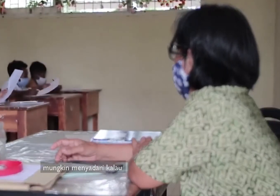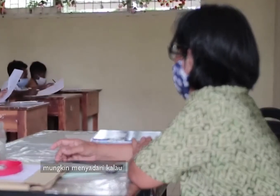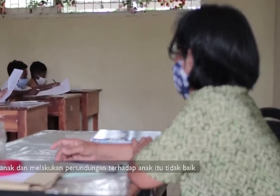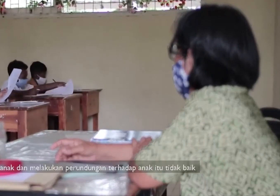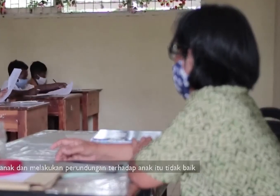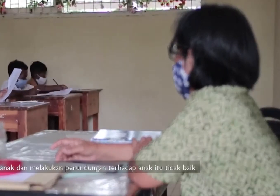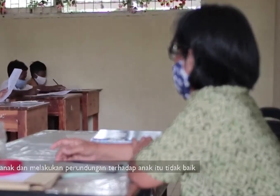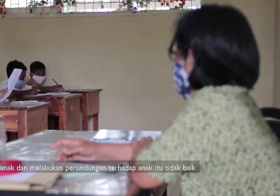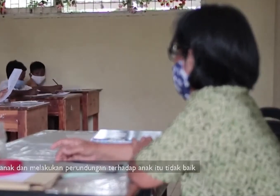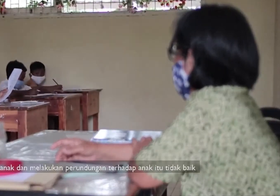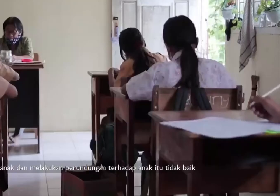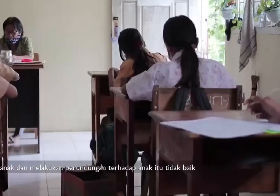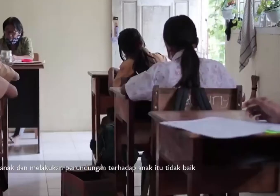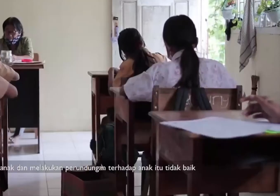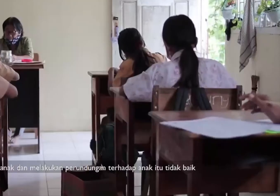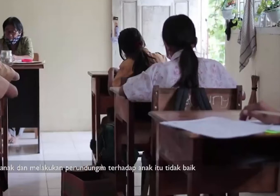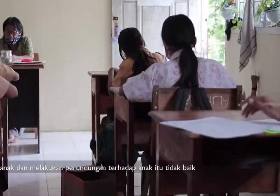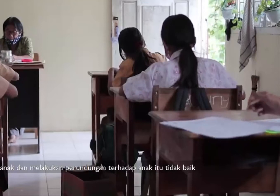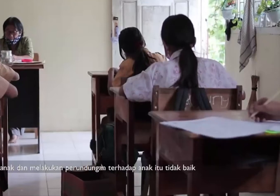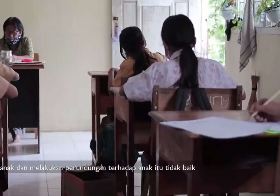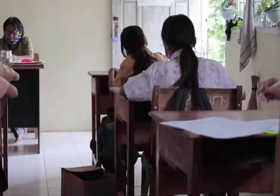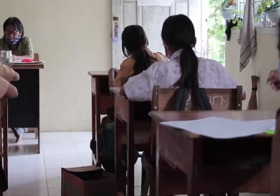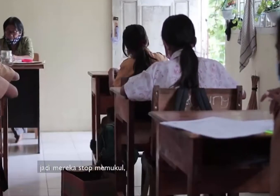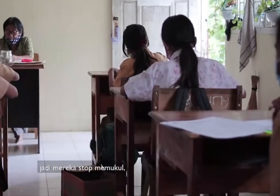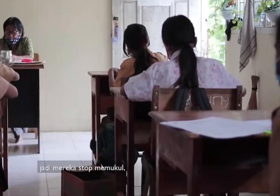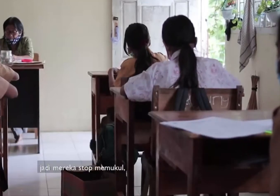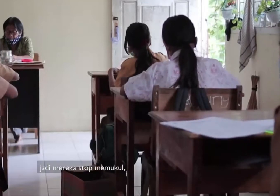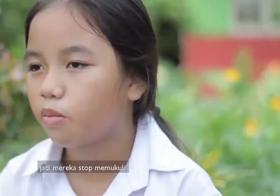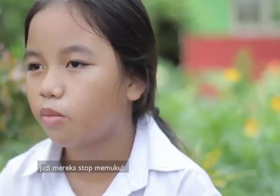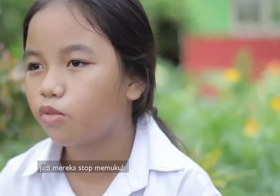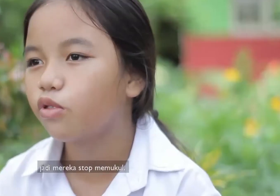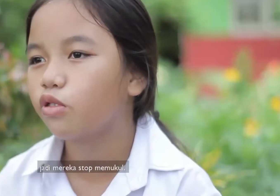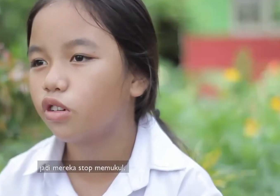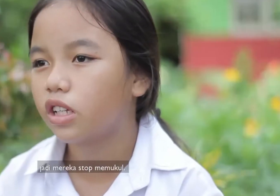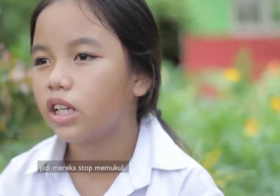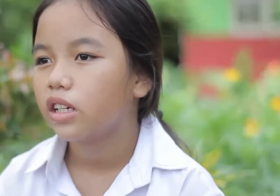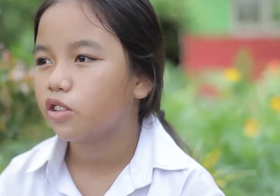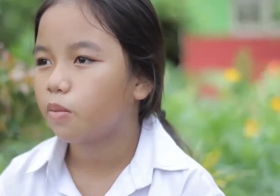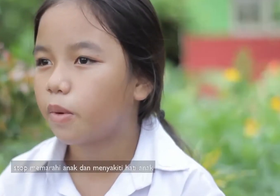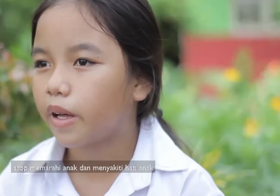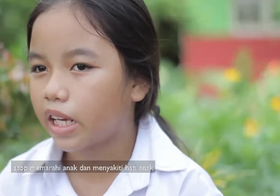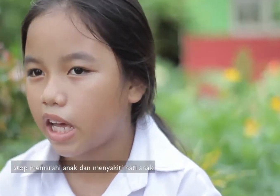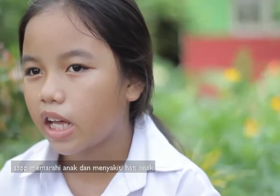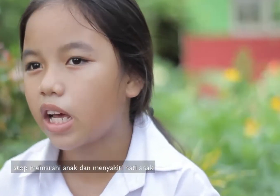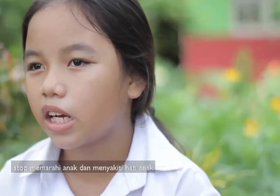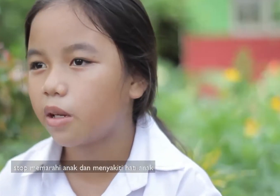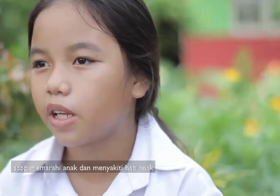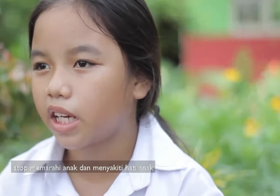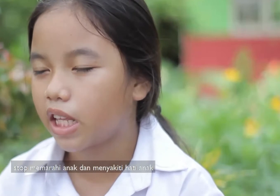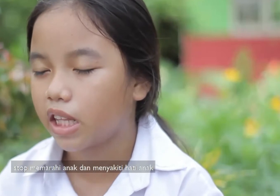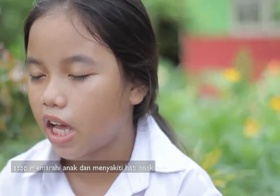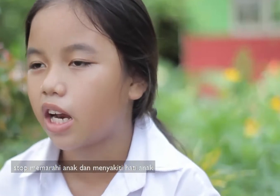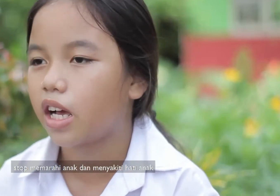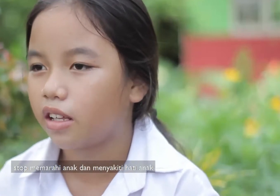menyadari kalau memukul anak dan membuli anak itu tidak baik. Jadi mereka stop memukul, stop memarahi